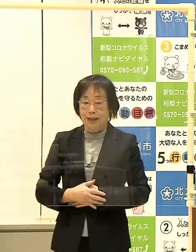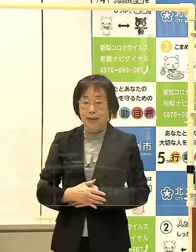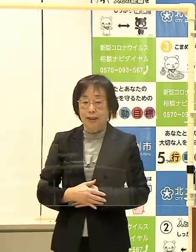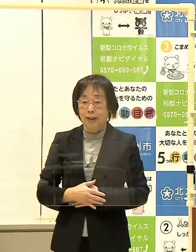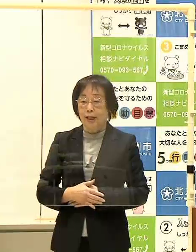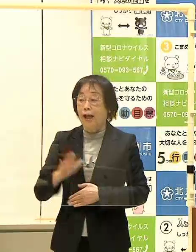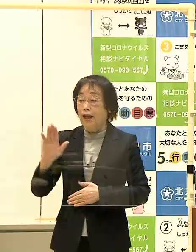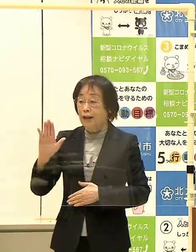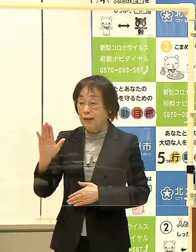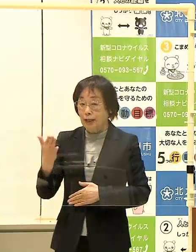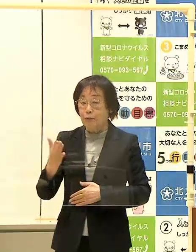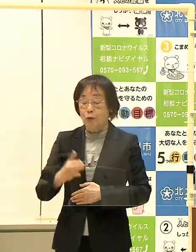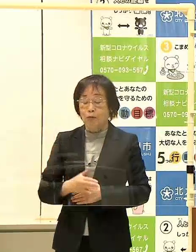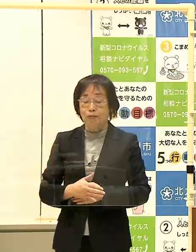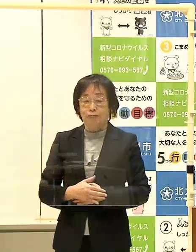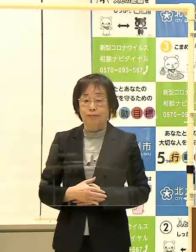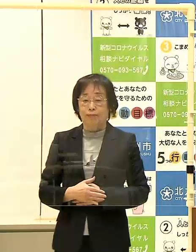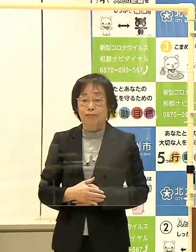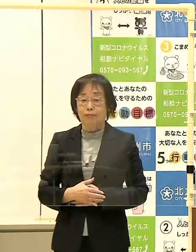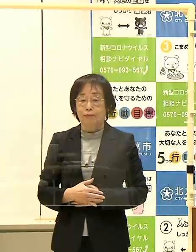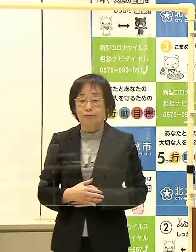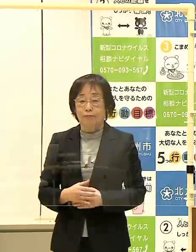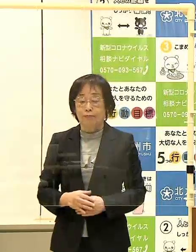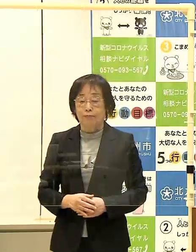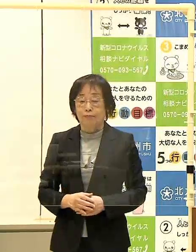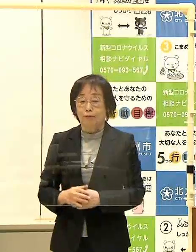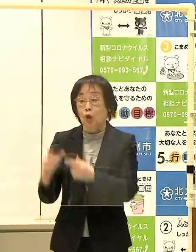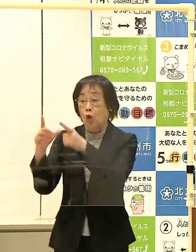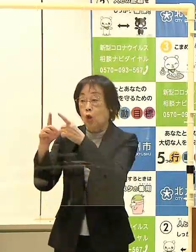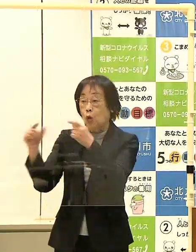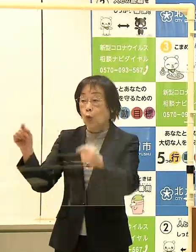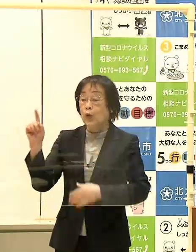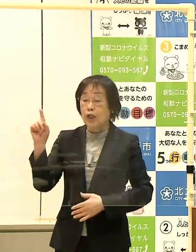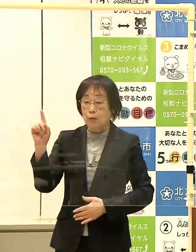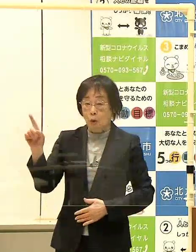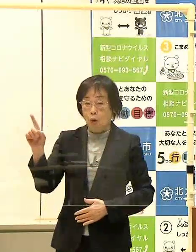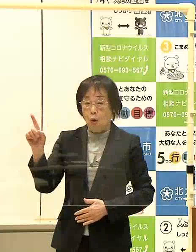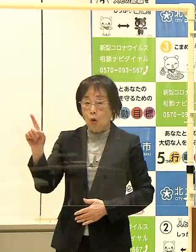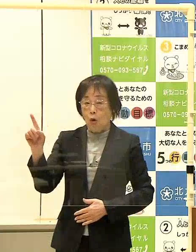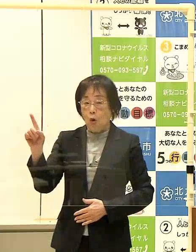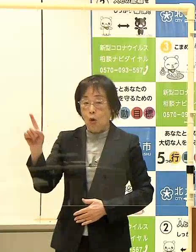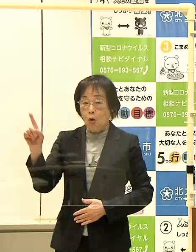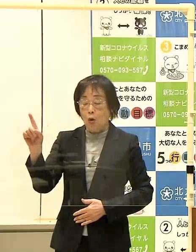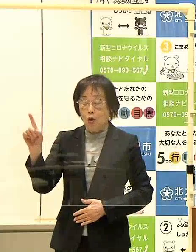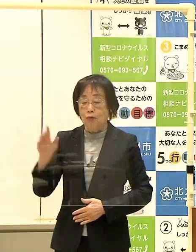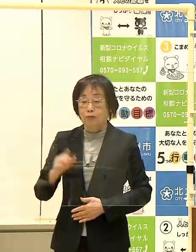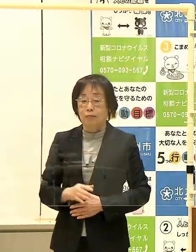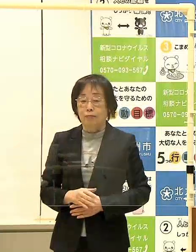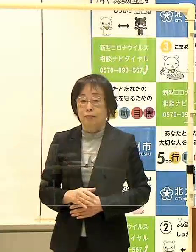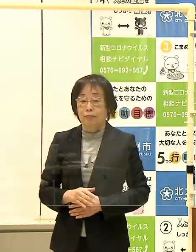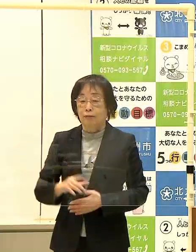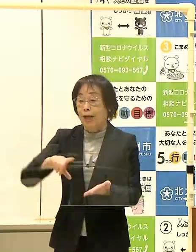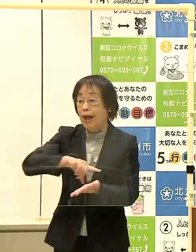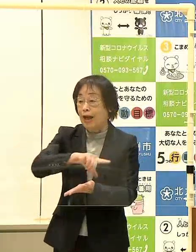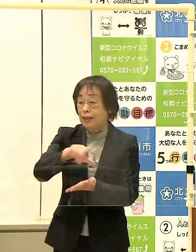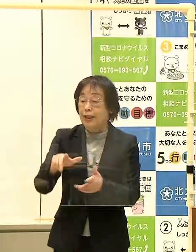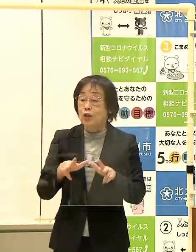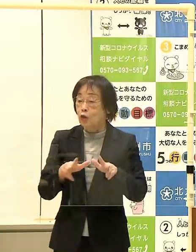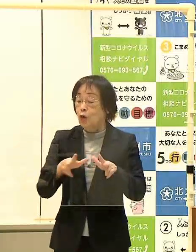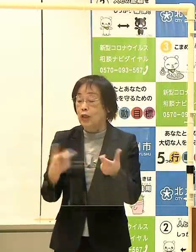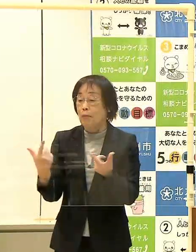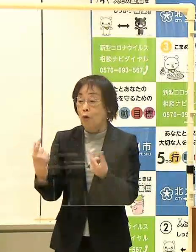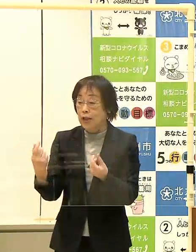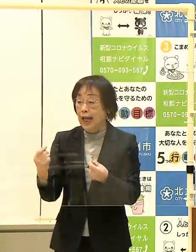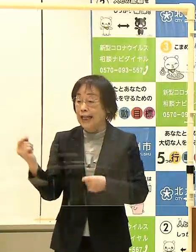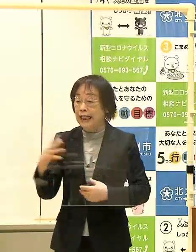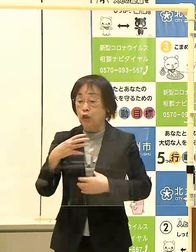さらですねこれはの国も自治体もそうなんですが医療待機提供